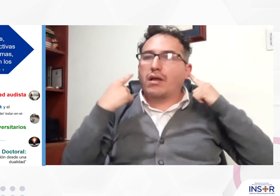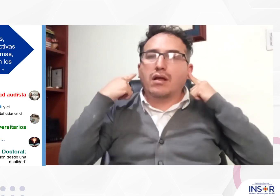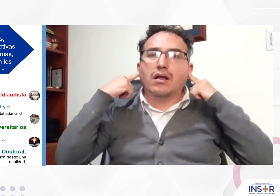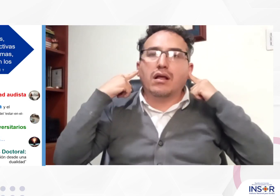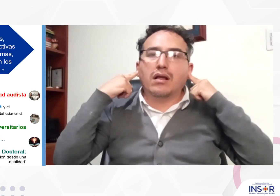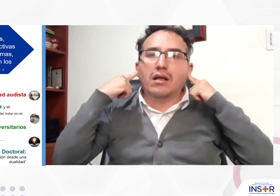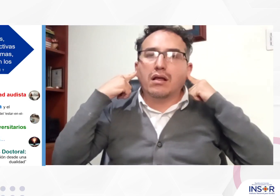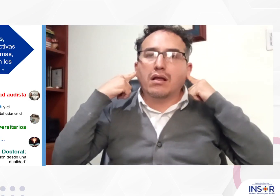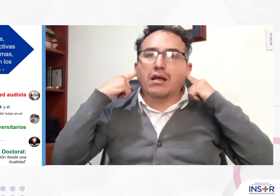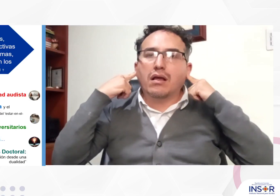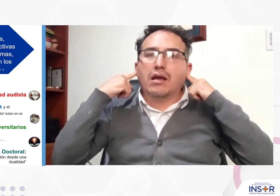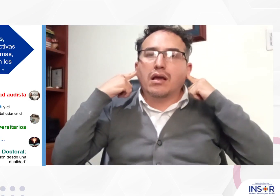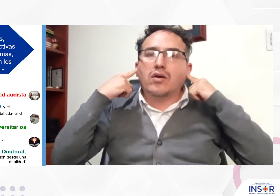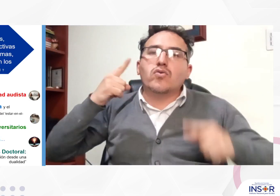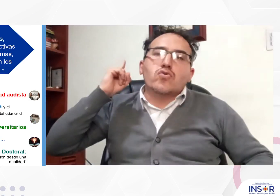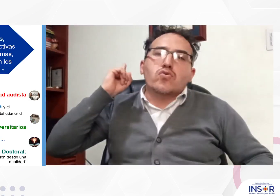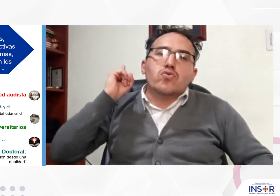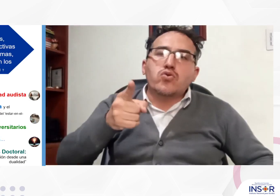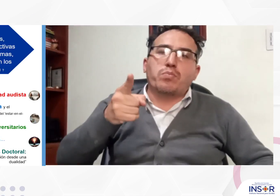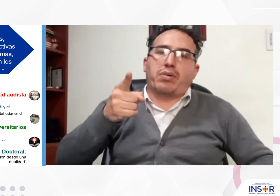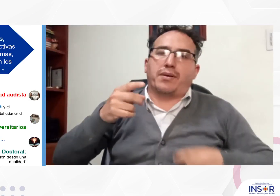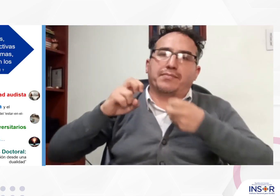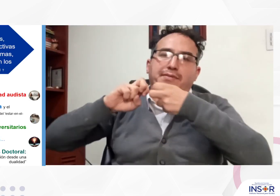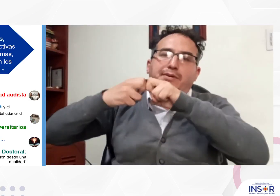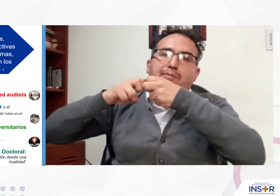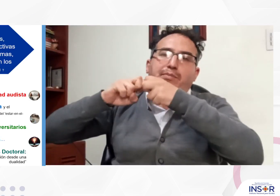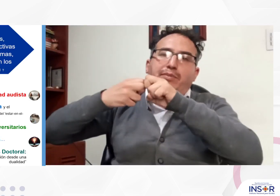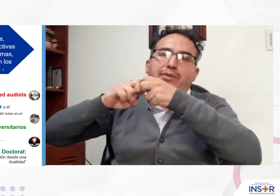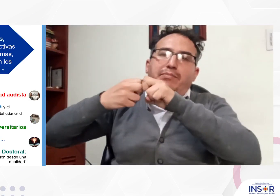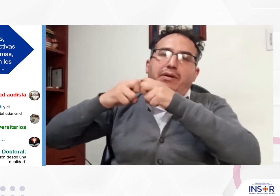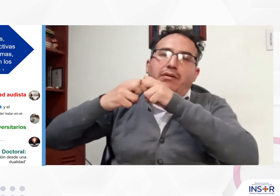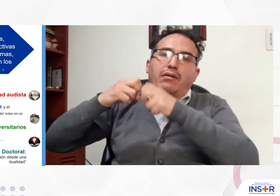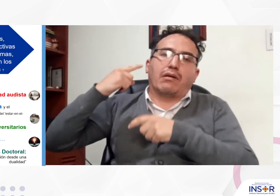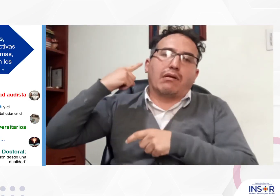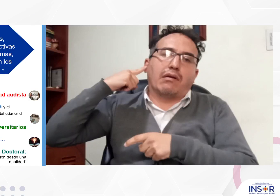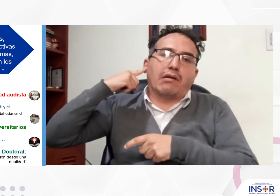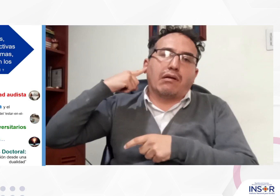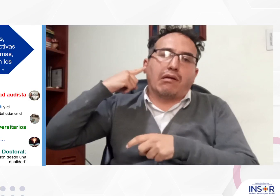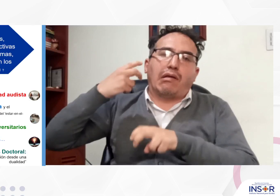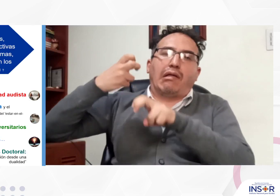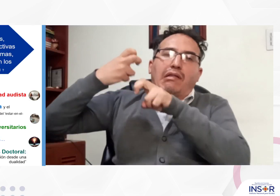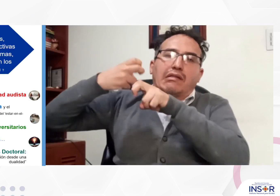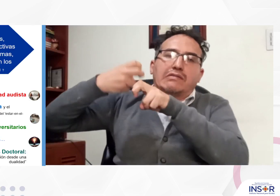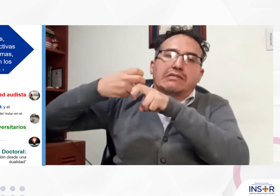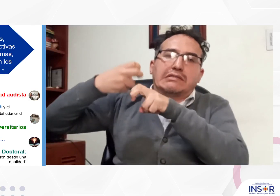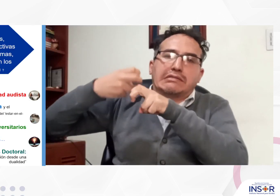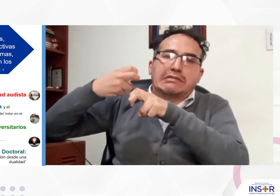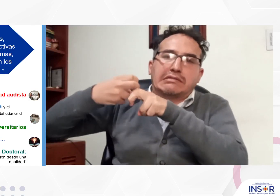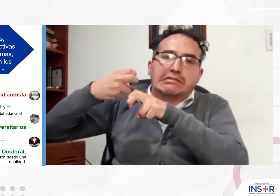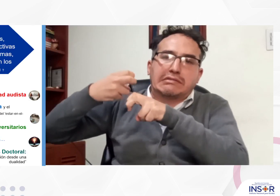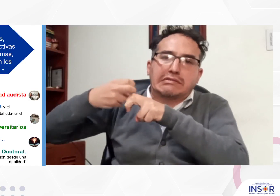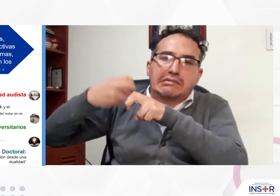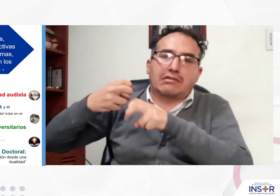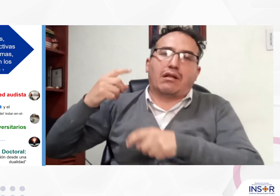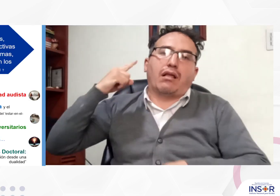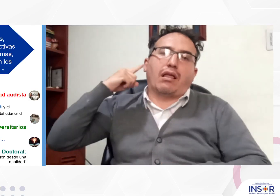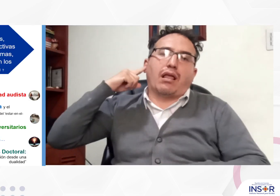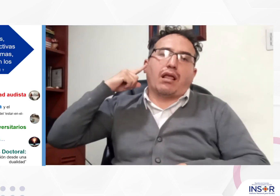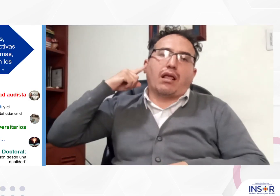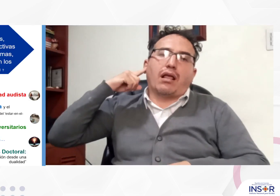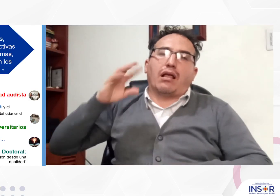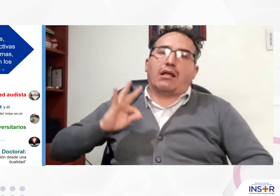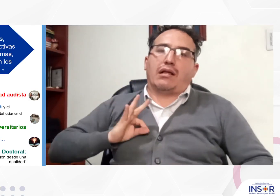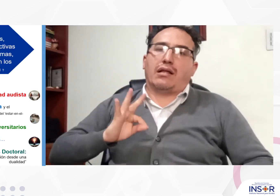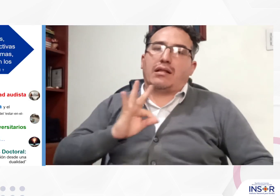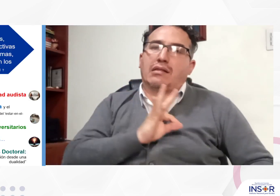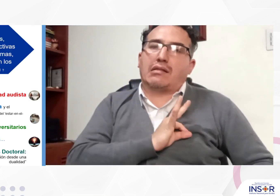sordera. Entonces, los ojos siempre están puestos sobre la sordera y esto se debe a que se ve desde esa mirada del déficit, de que